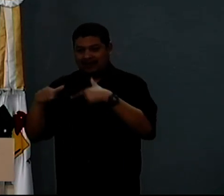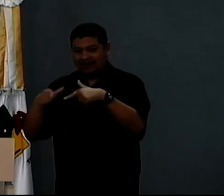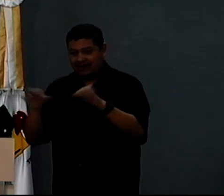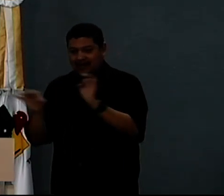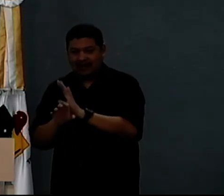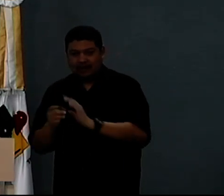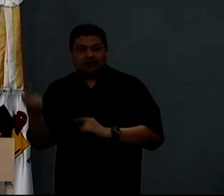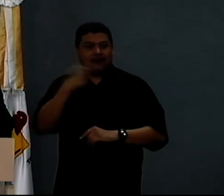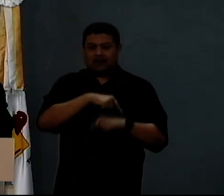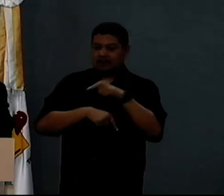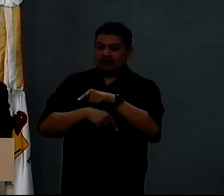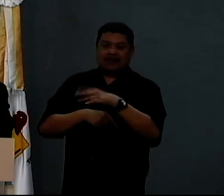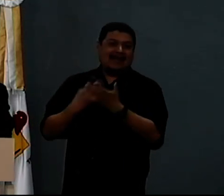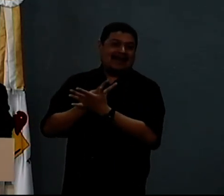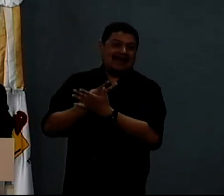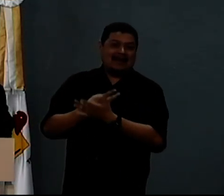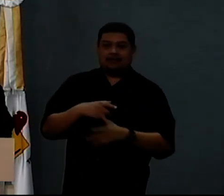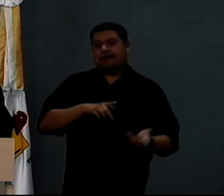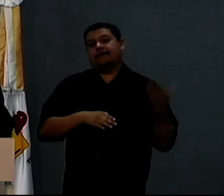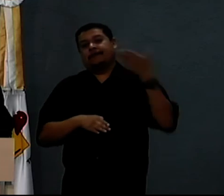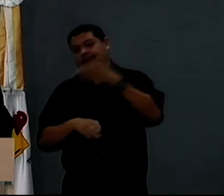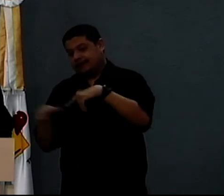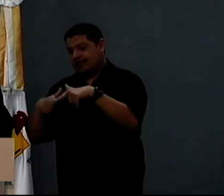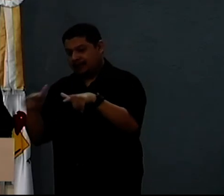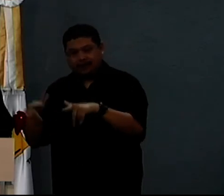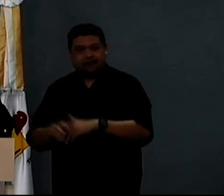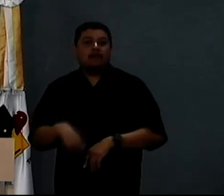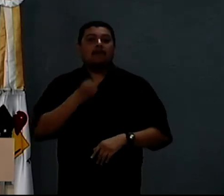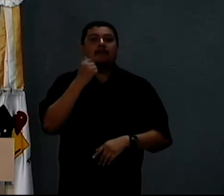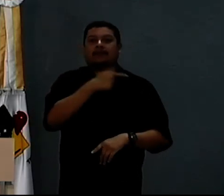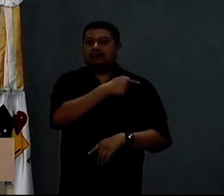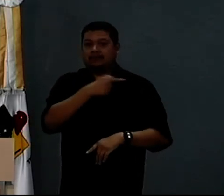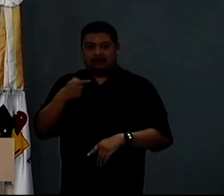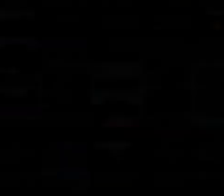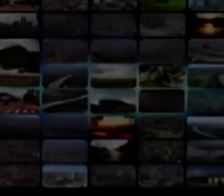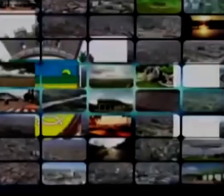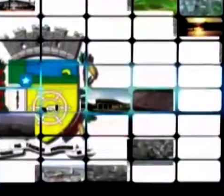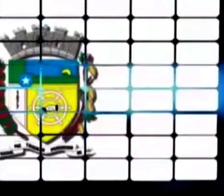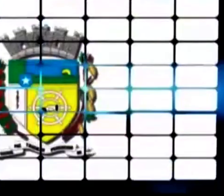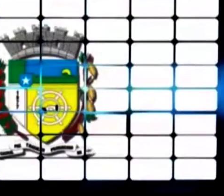volta. Deixo aqui uma boa semana a todos, que todos fiquem com Deus, e obrigado.